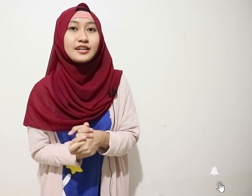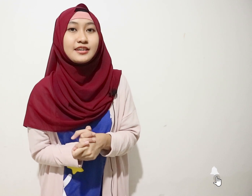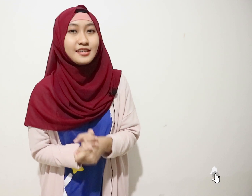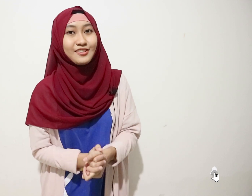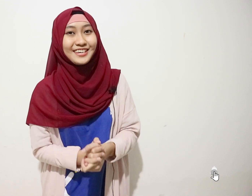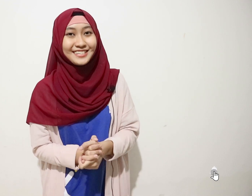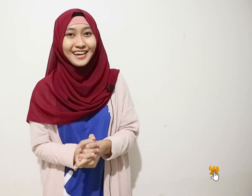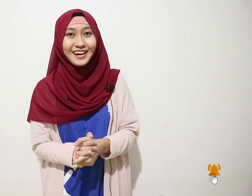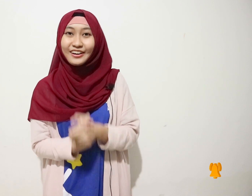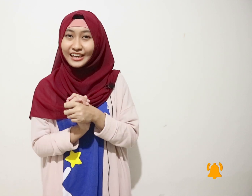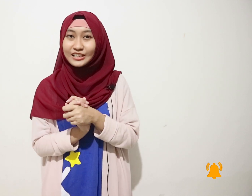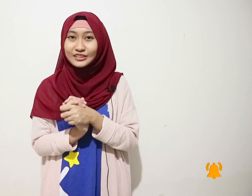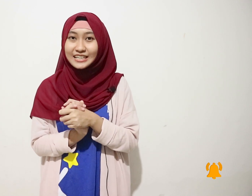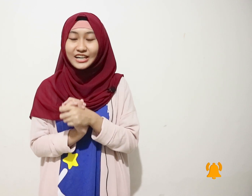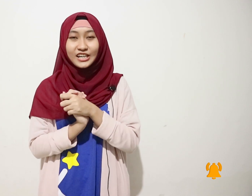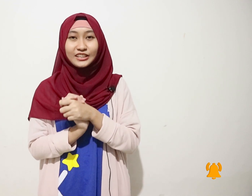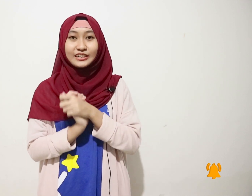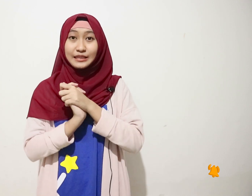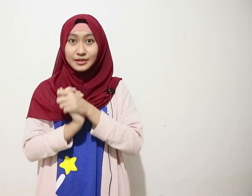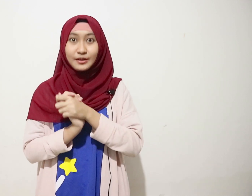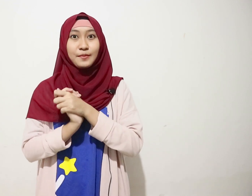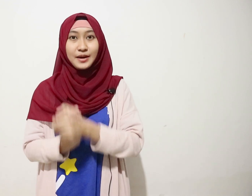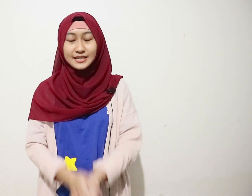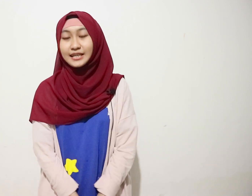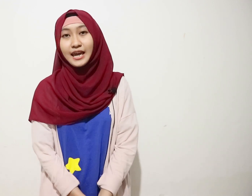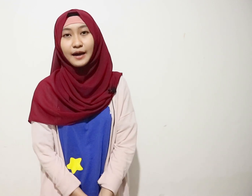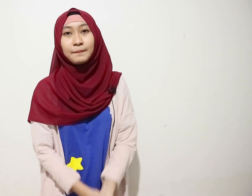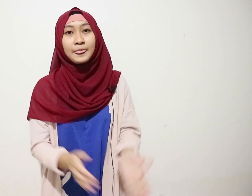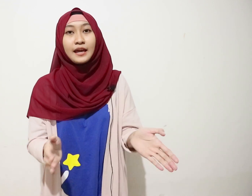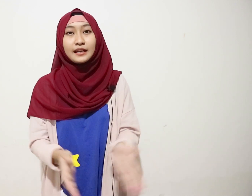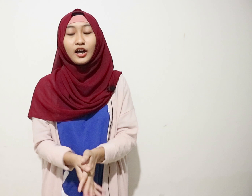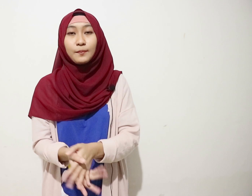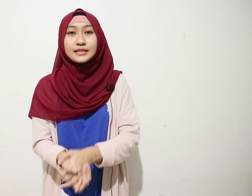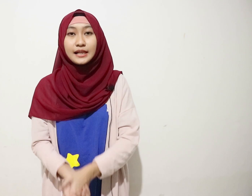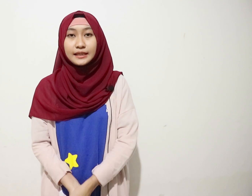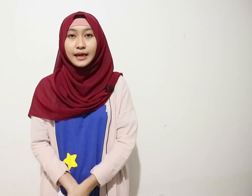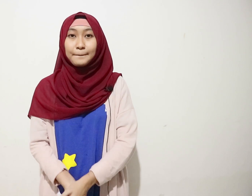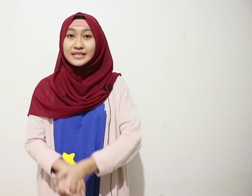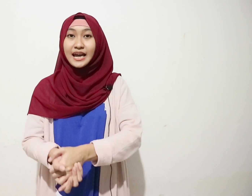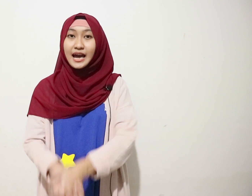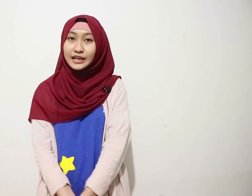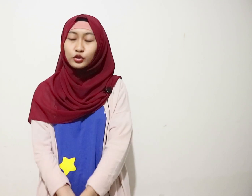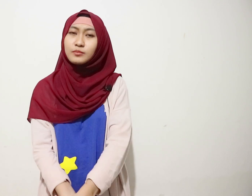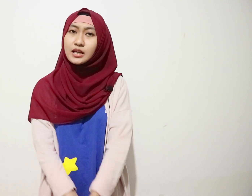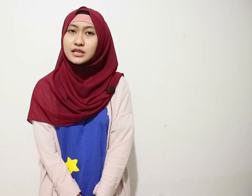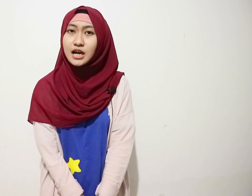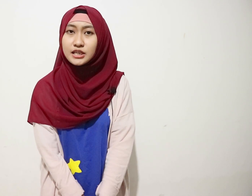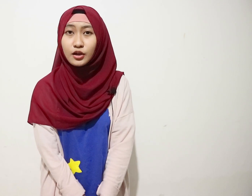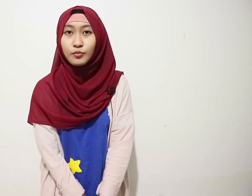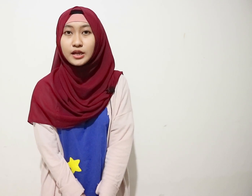Cerdas Indonesia. Oke, langsung aja kalau gitu kita masuk ke pembahasannya ya. Nah, kalau misalnya pecahan itu gimana sih Kak cara ngubahnya